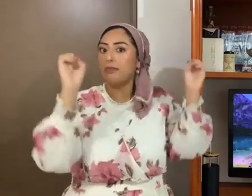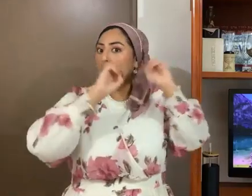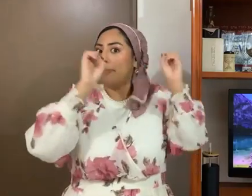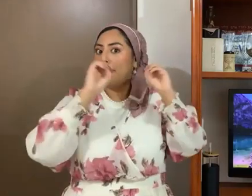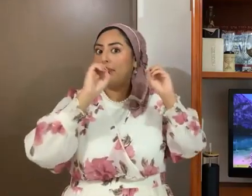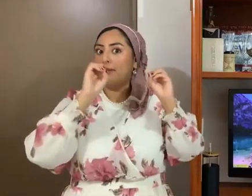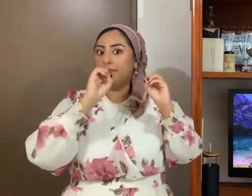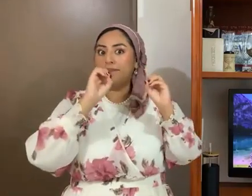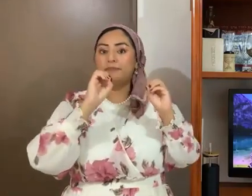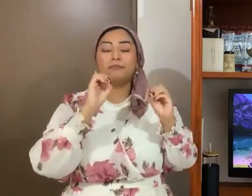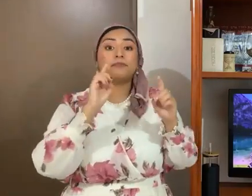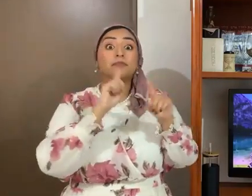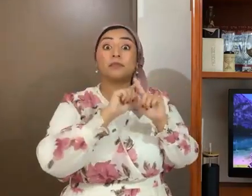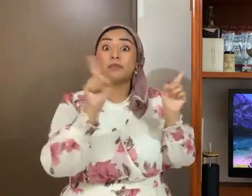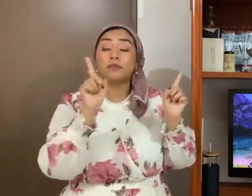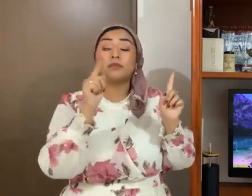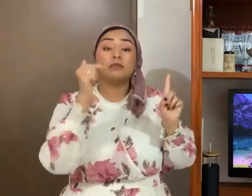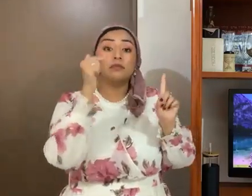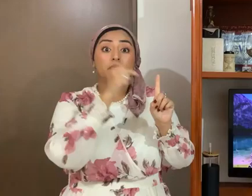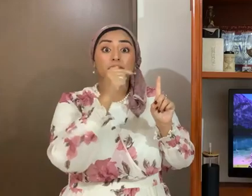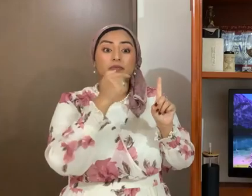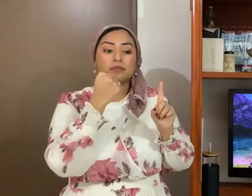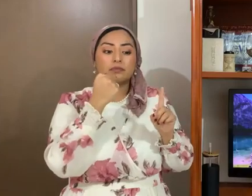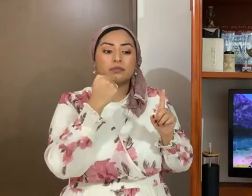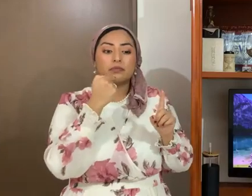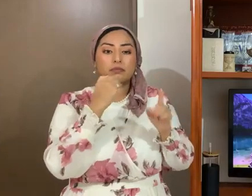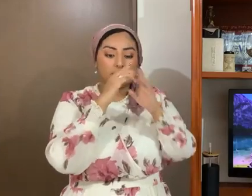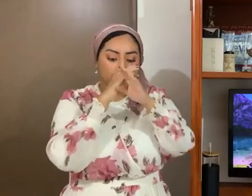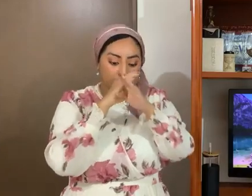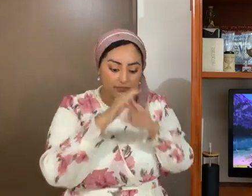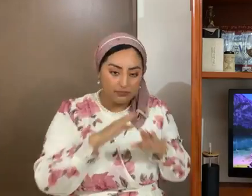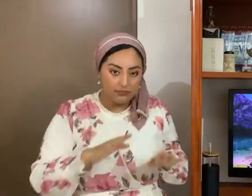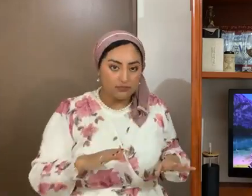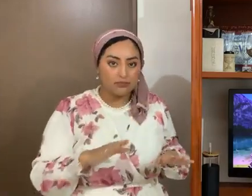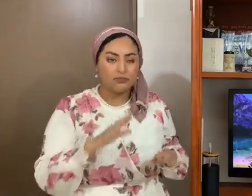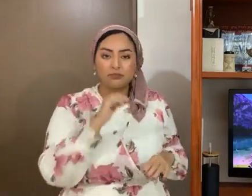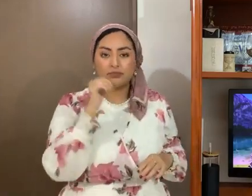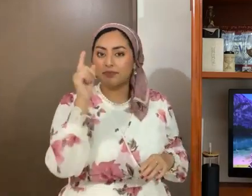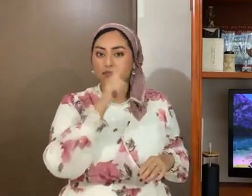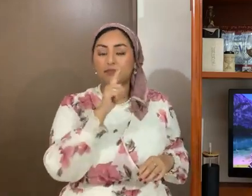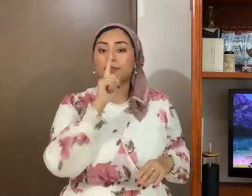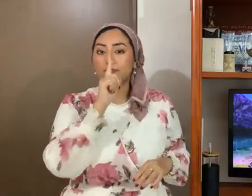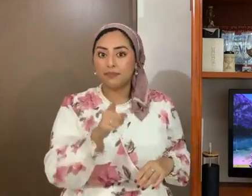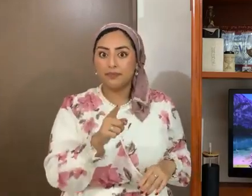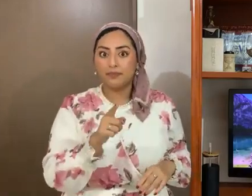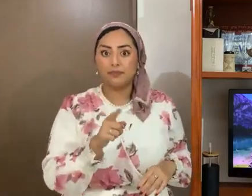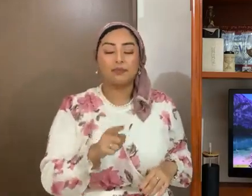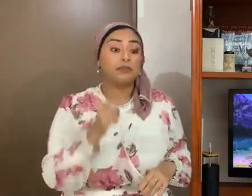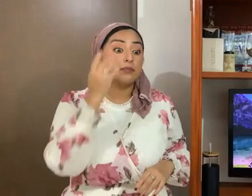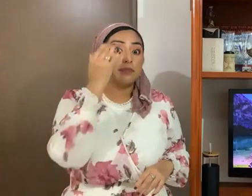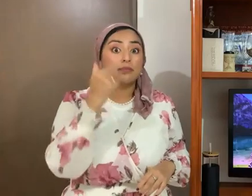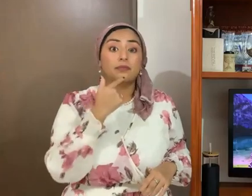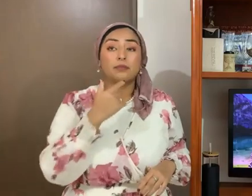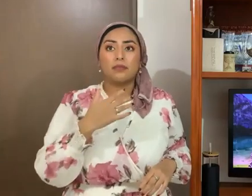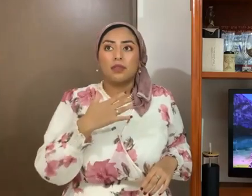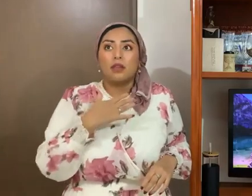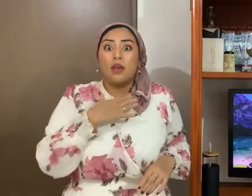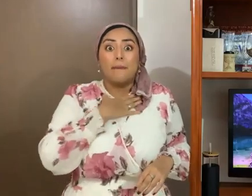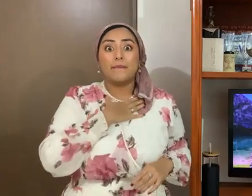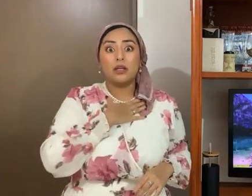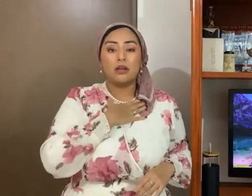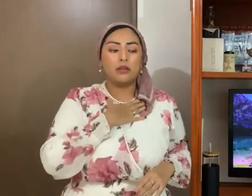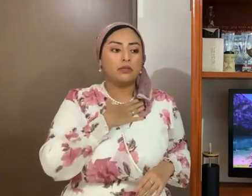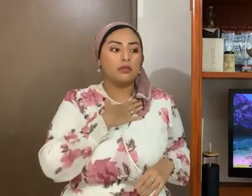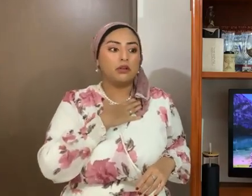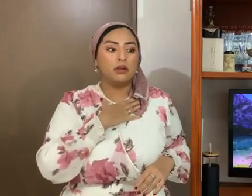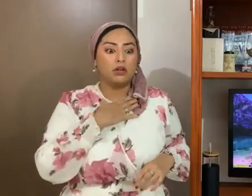no había mencionado nombres de Baales, es una forma de humildad y no es fingida, es una humildad genuina. Por eso dice, yo que tengo labios